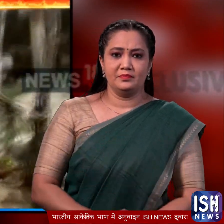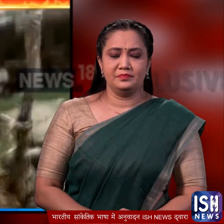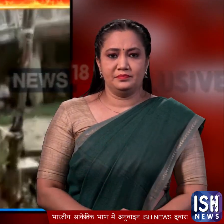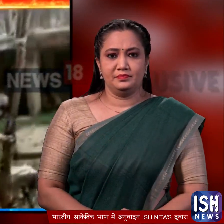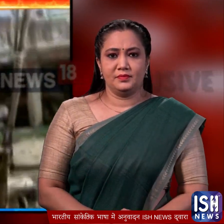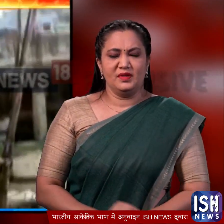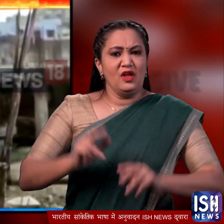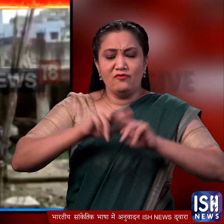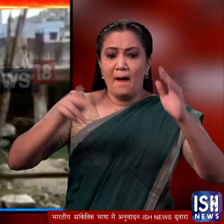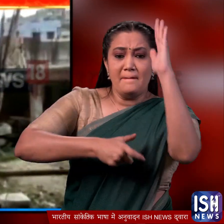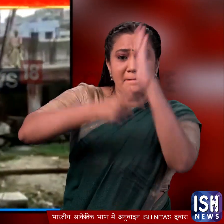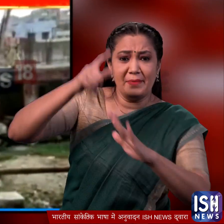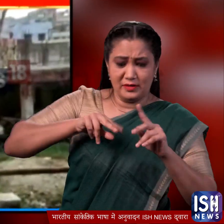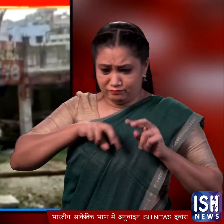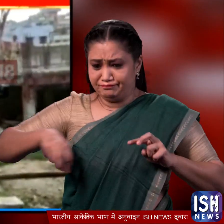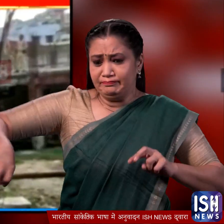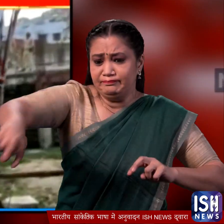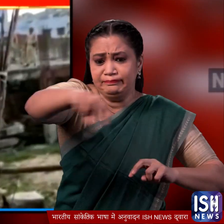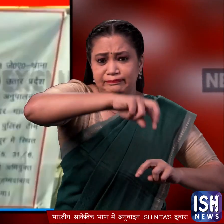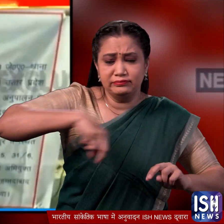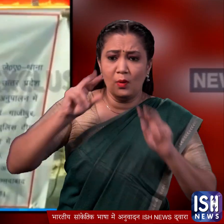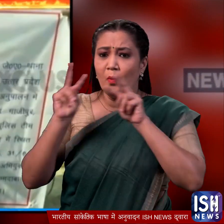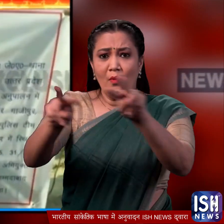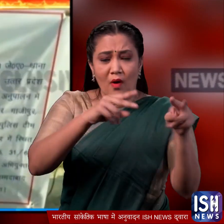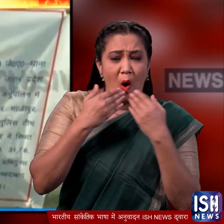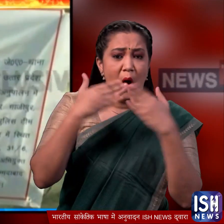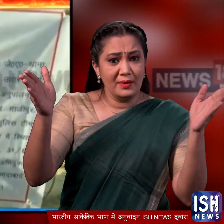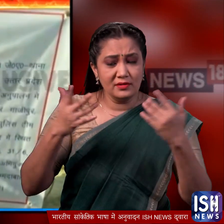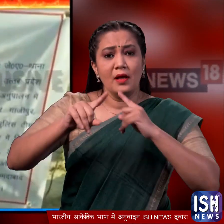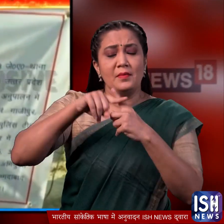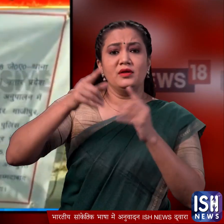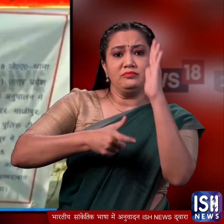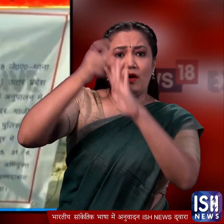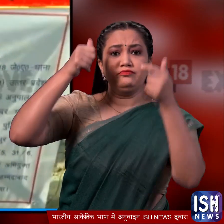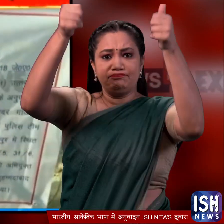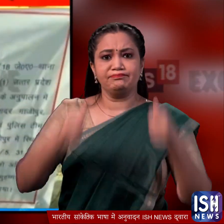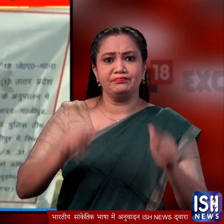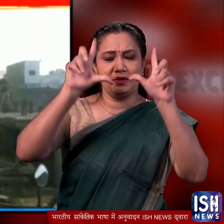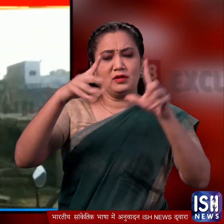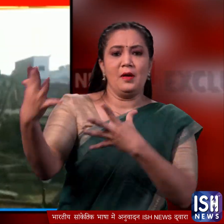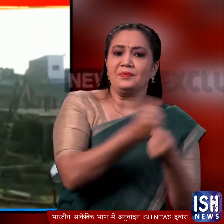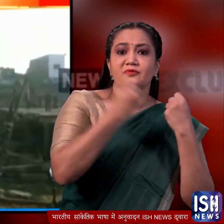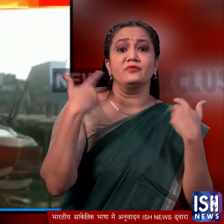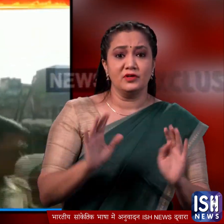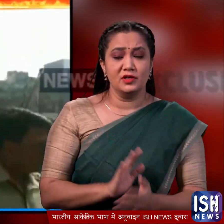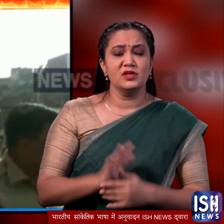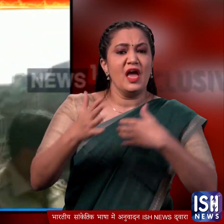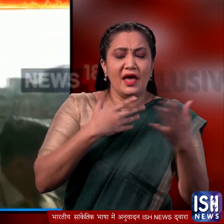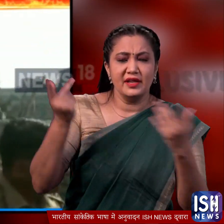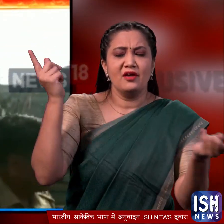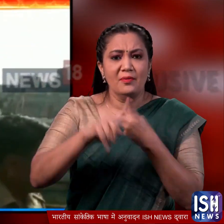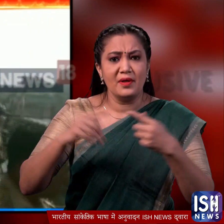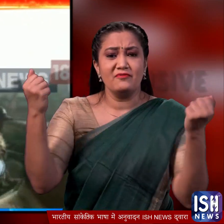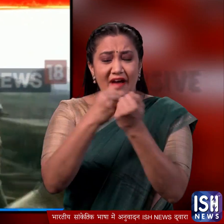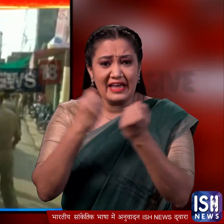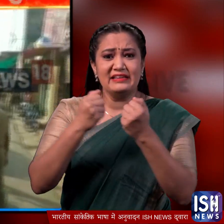इसके लिए उन लोगों ने पूरी बिल्डिंग का चक्कर लगाते हुए मुनादी की, साथ ही इमारत के जब्त होने का पोस्टर भी चिपका दिया। इस दौरान किसी भी तरह के हंगामे